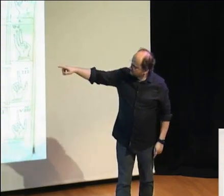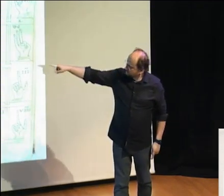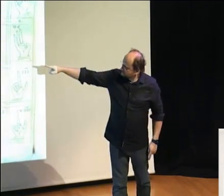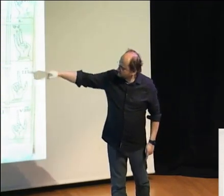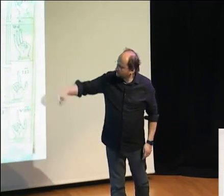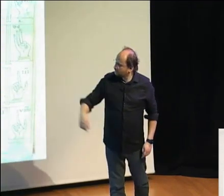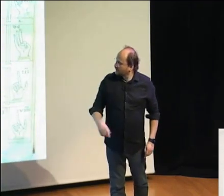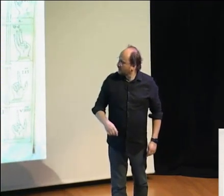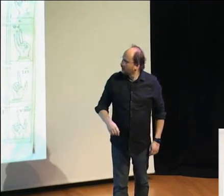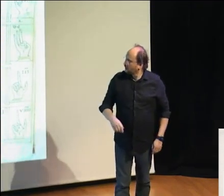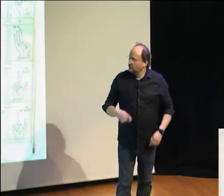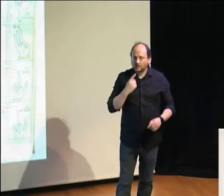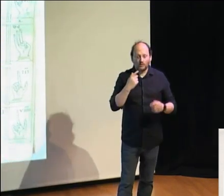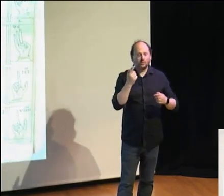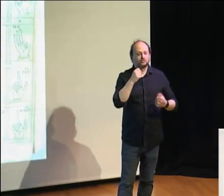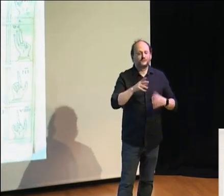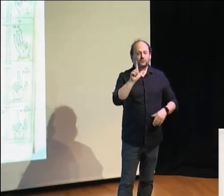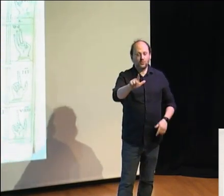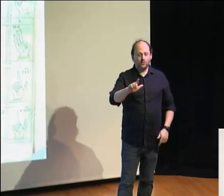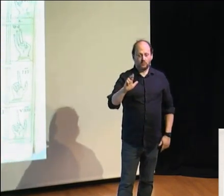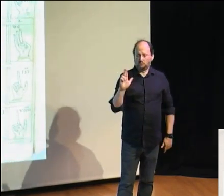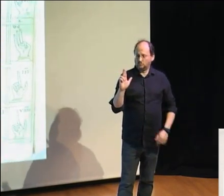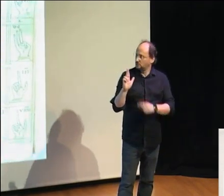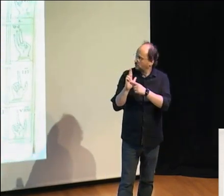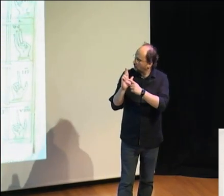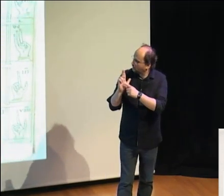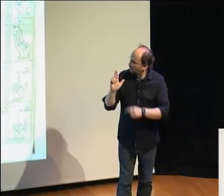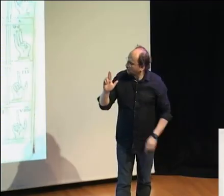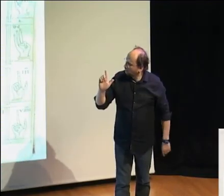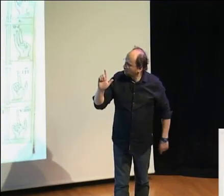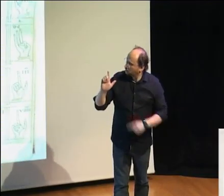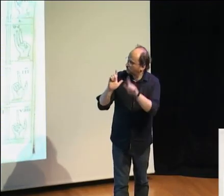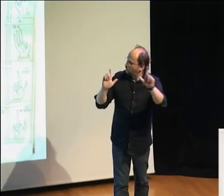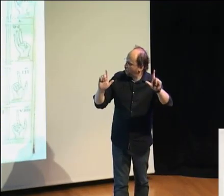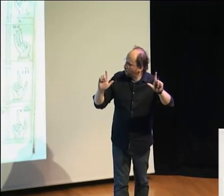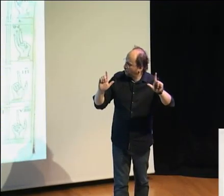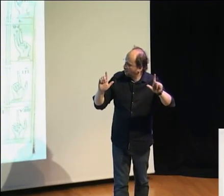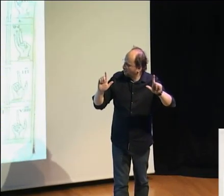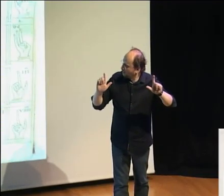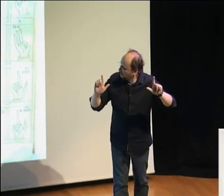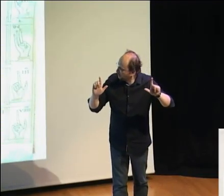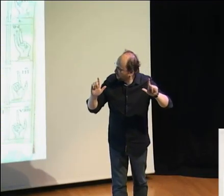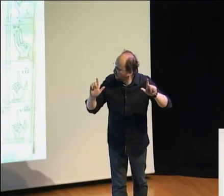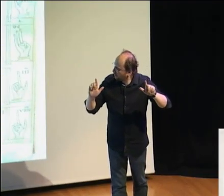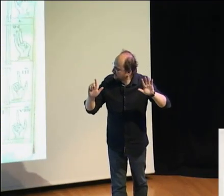chiffres derrière ces jetons. Donc, pour faire 2, on utilisait cette forme-là. 2,